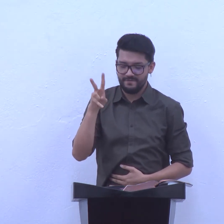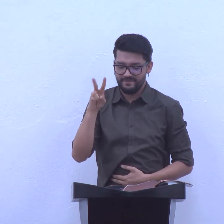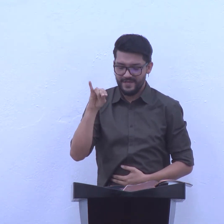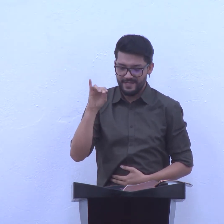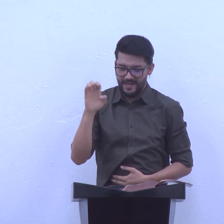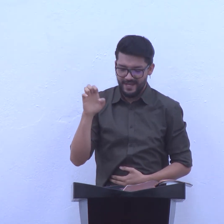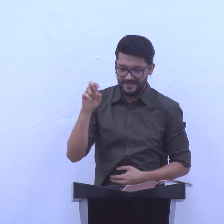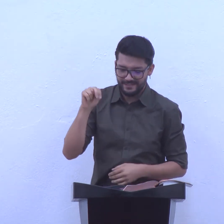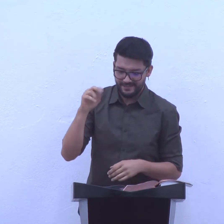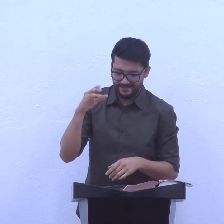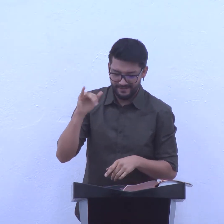el agua.